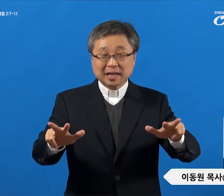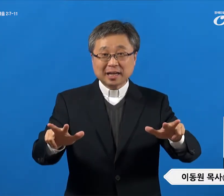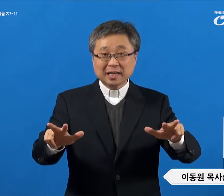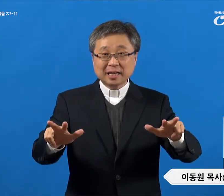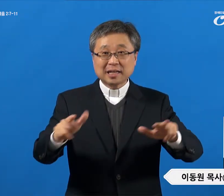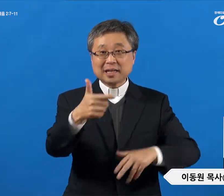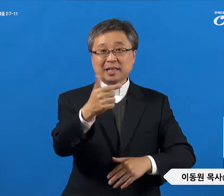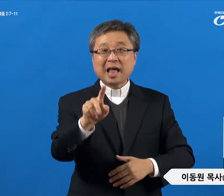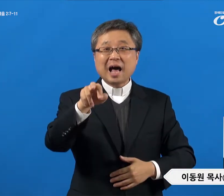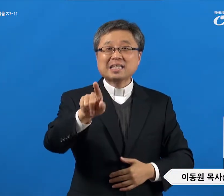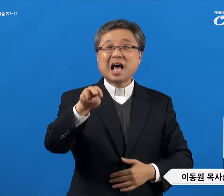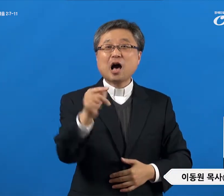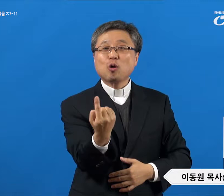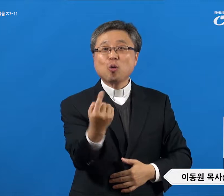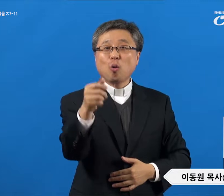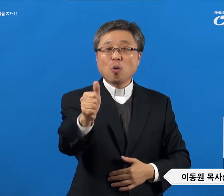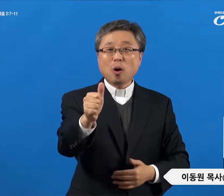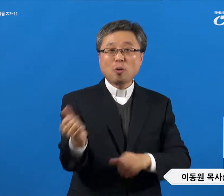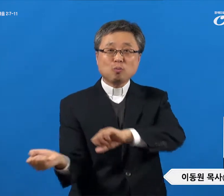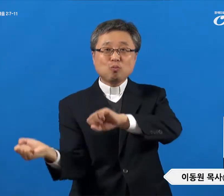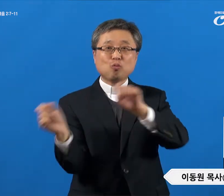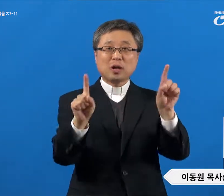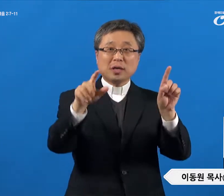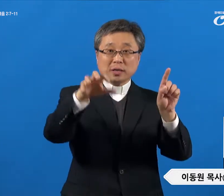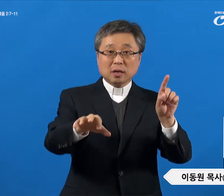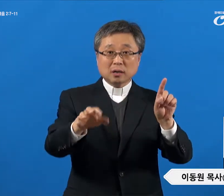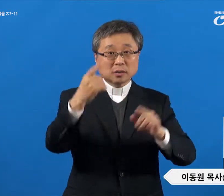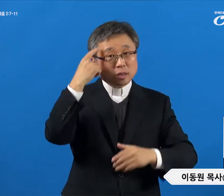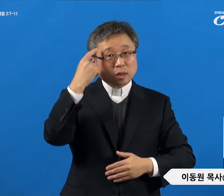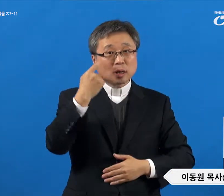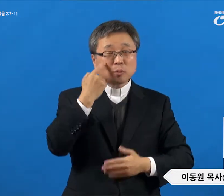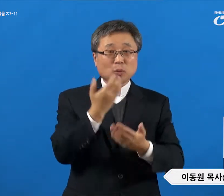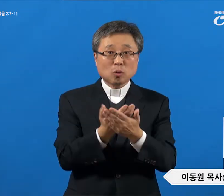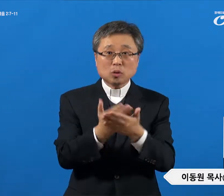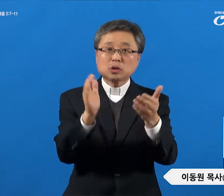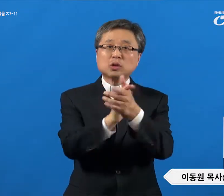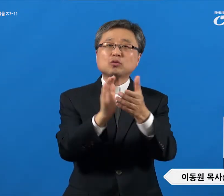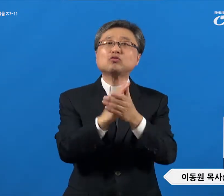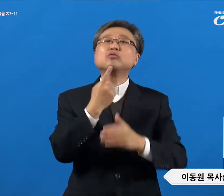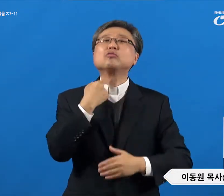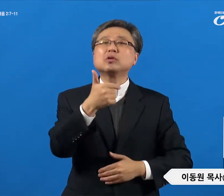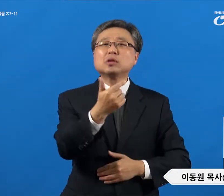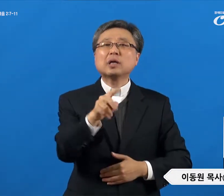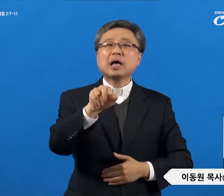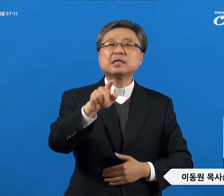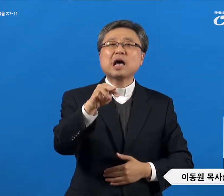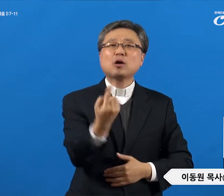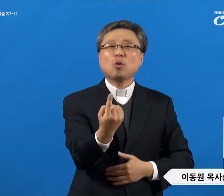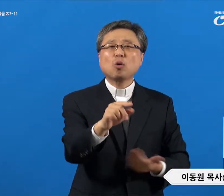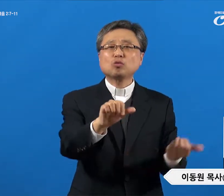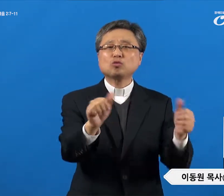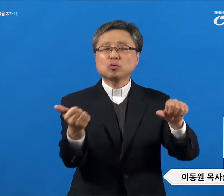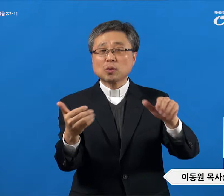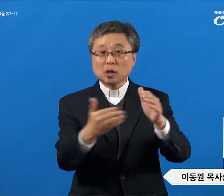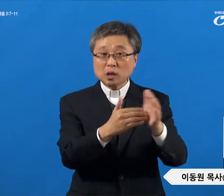나사로가 부활한 현장을 한번 또 살펴보세요. 친구였던 나사로가 죽었습니다. 예수님이 와서 무덤 앞에서